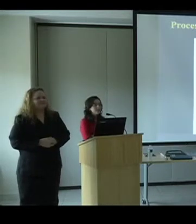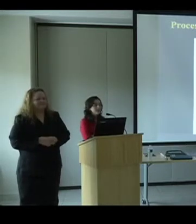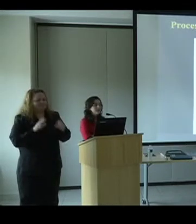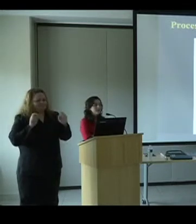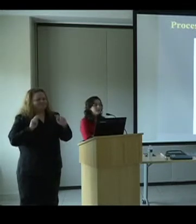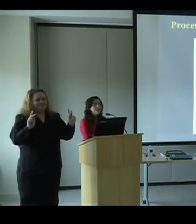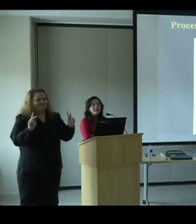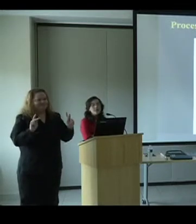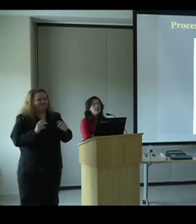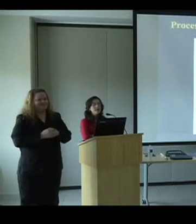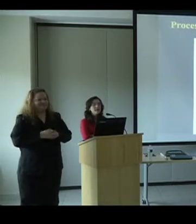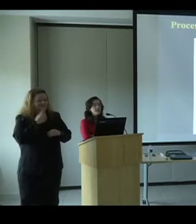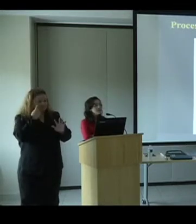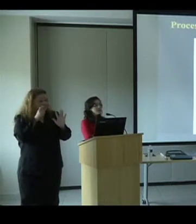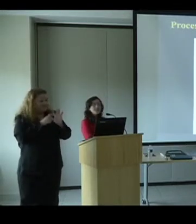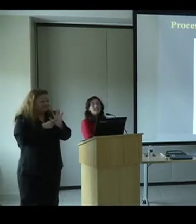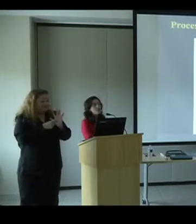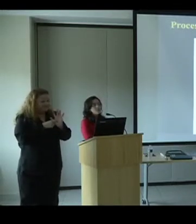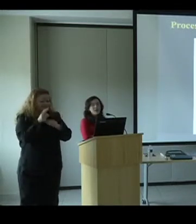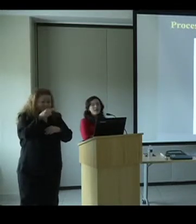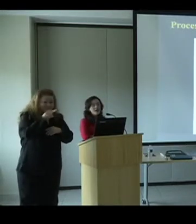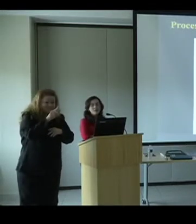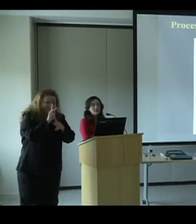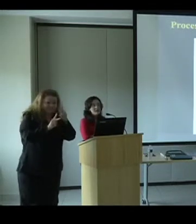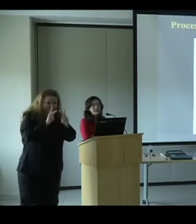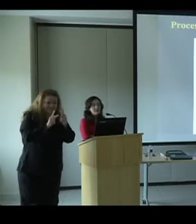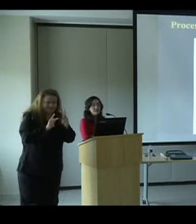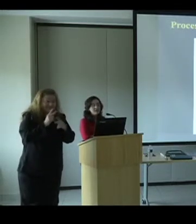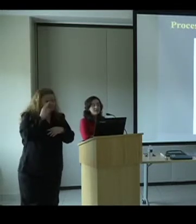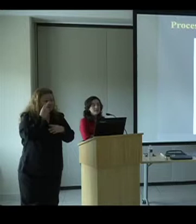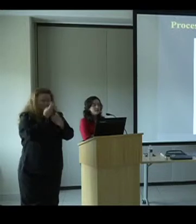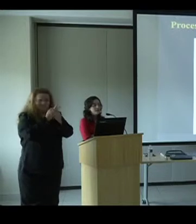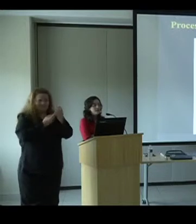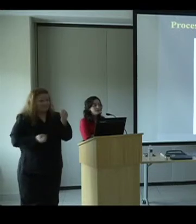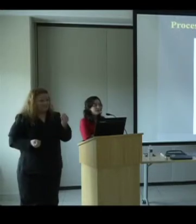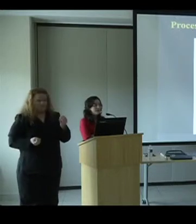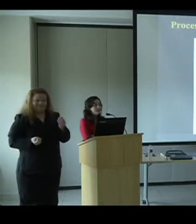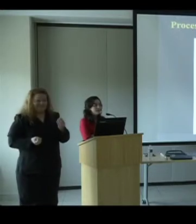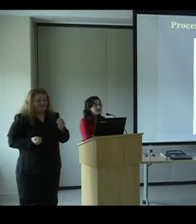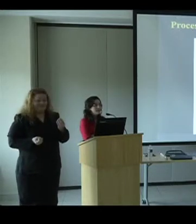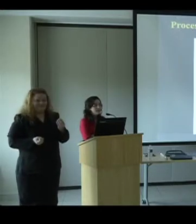Okay se dan cuenta aquí hay personas que no ven a ambas